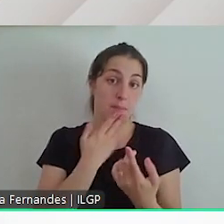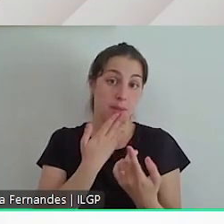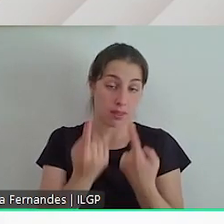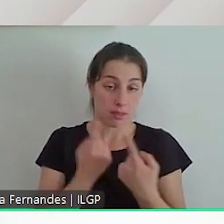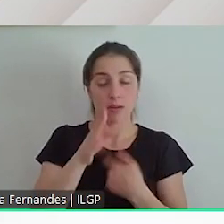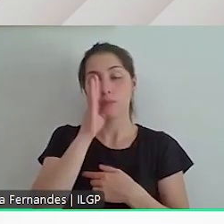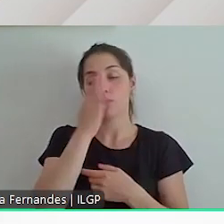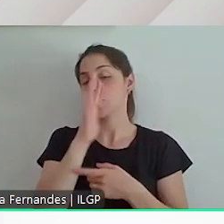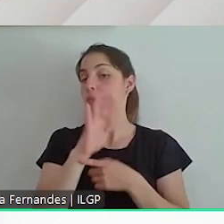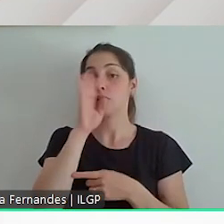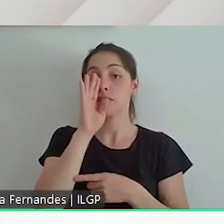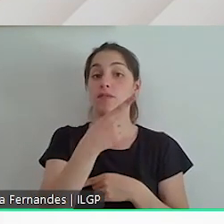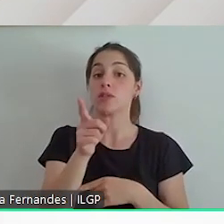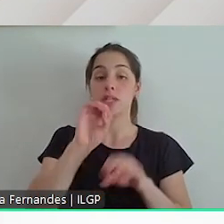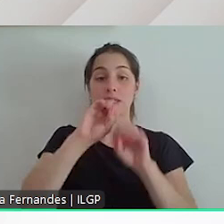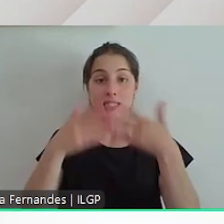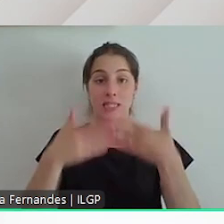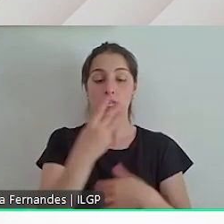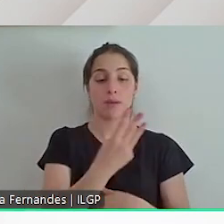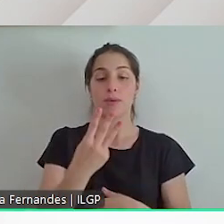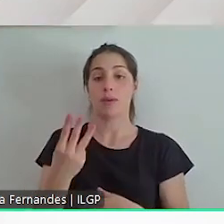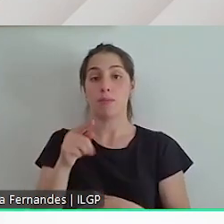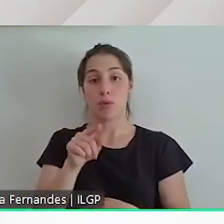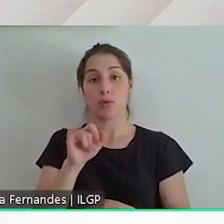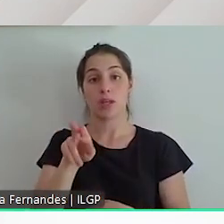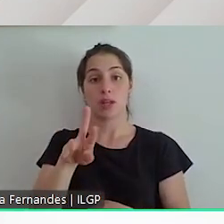consulta no novo site,